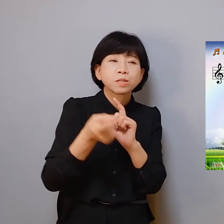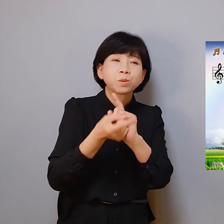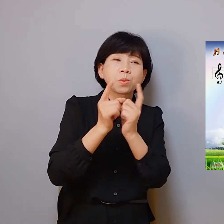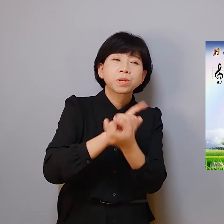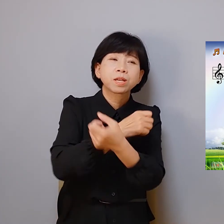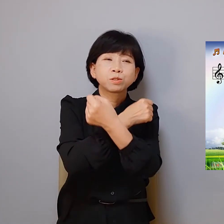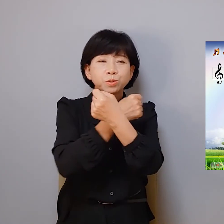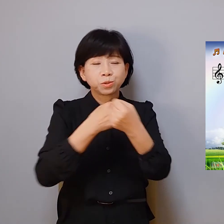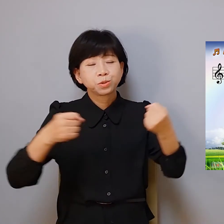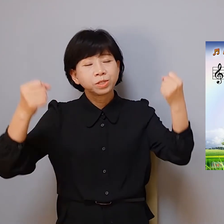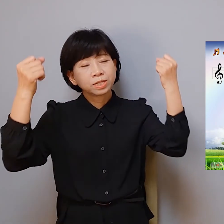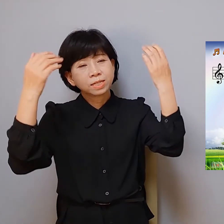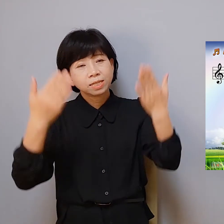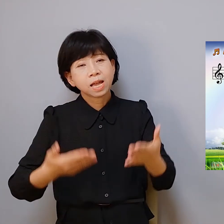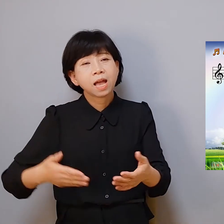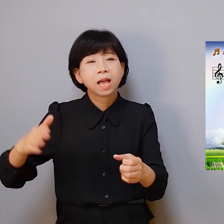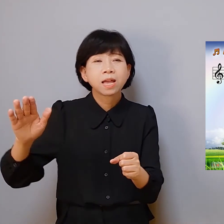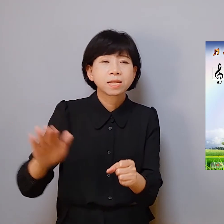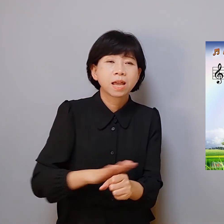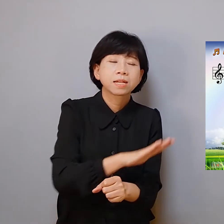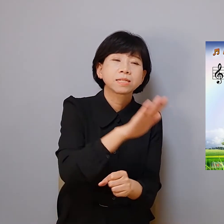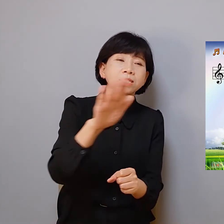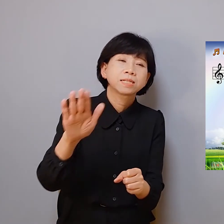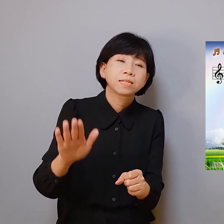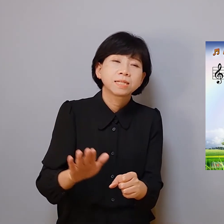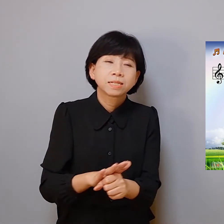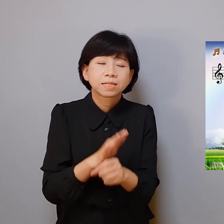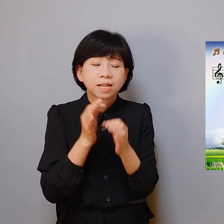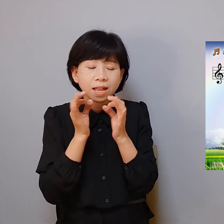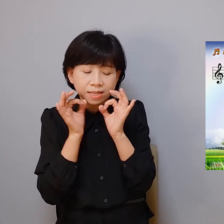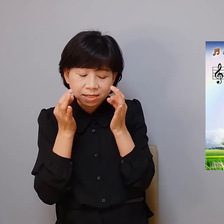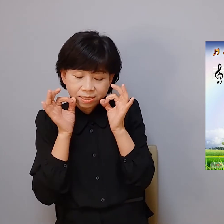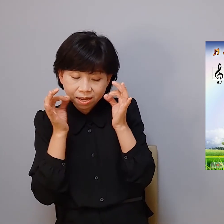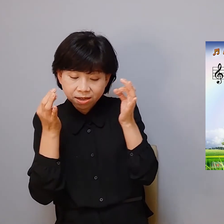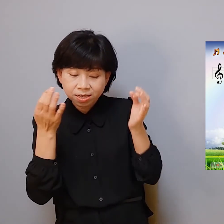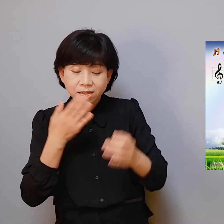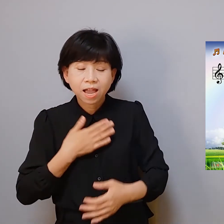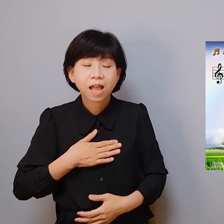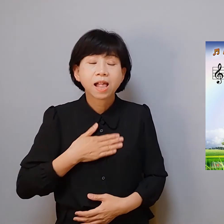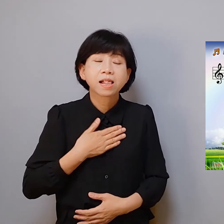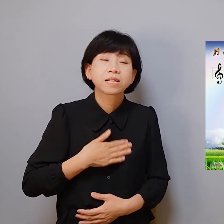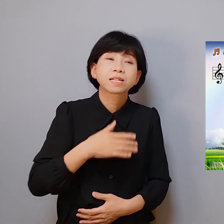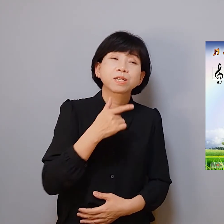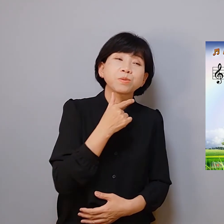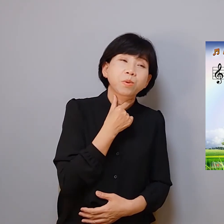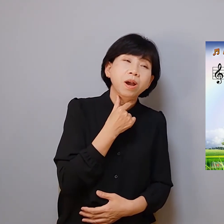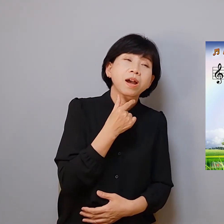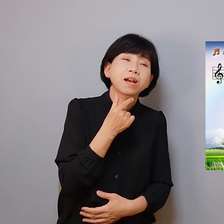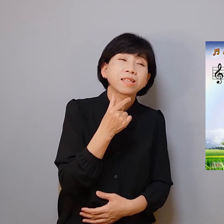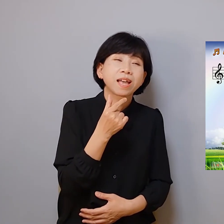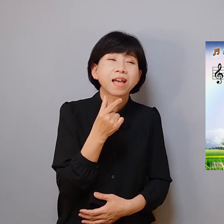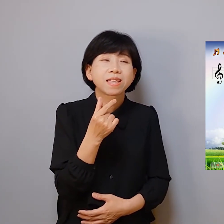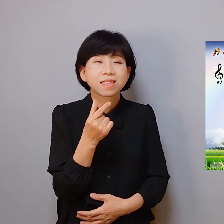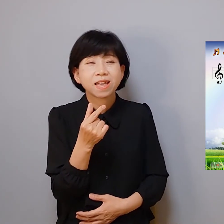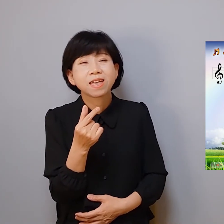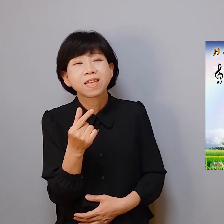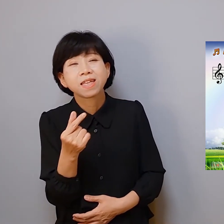은혜와 대속해 주신 사랑을 간절히